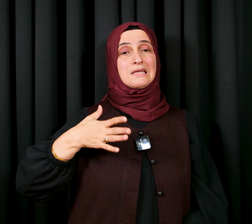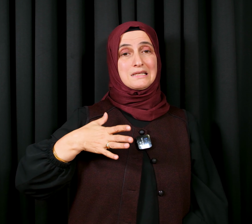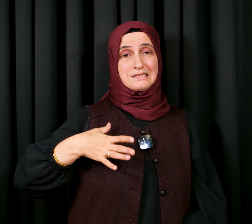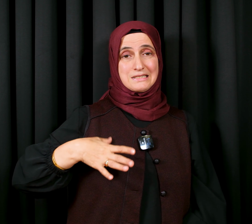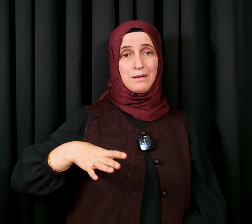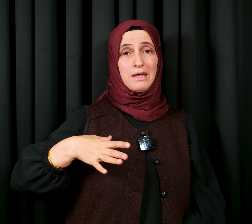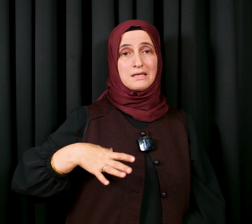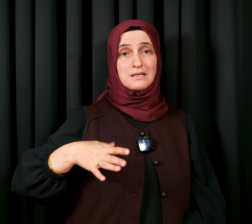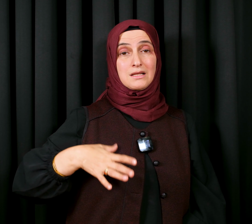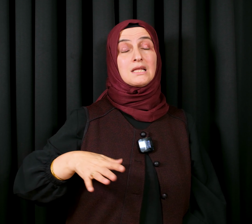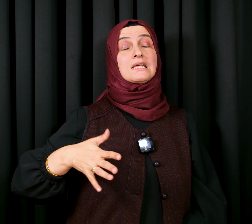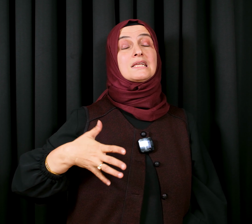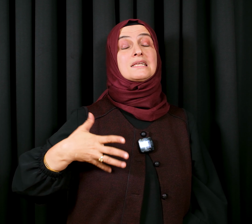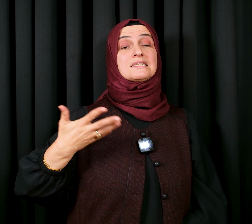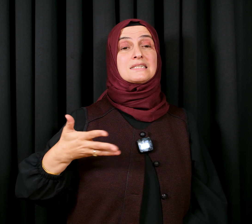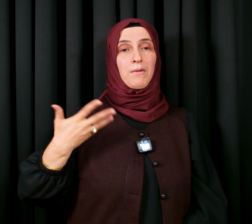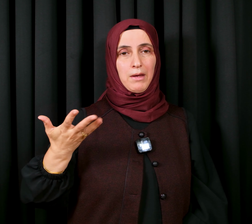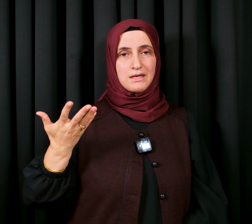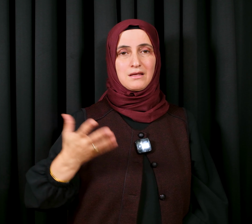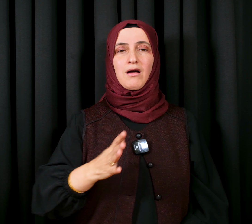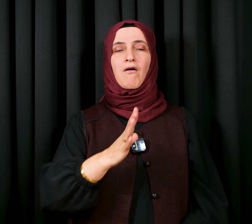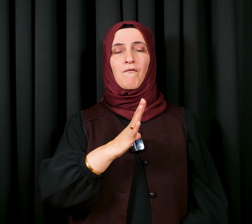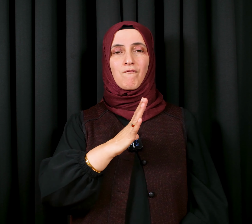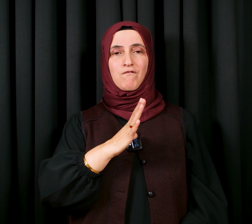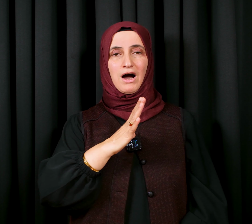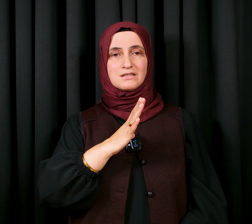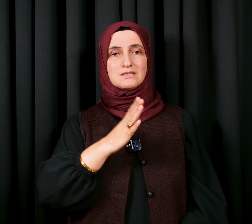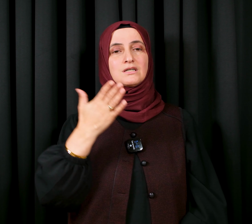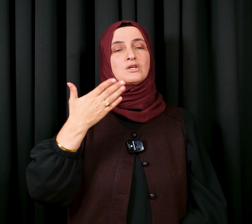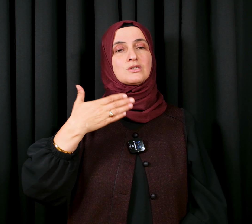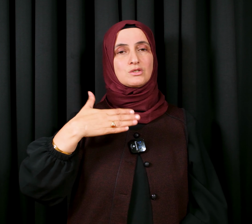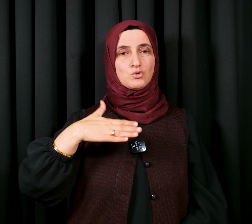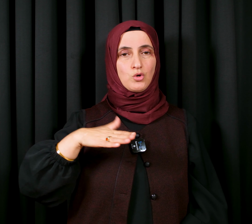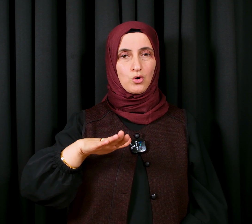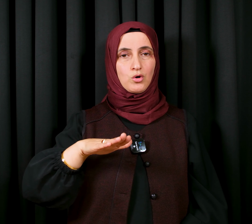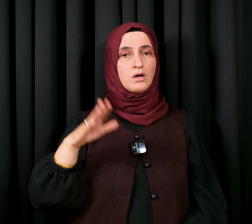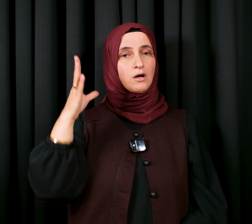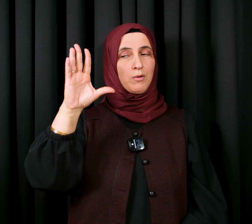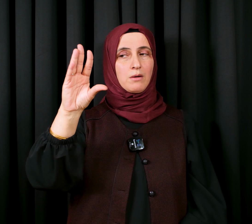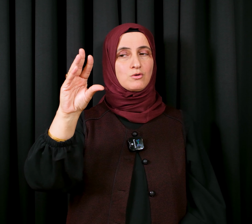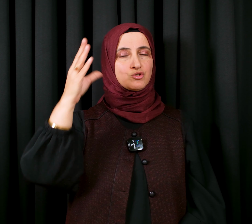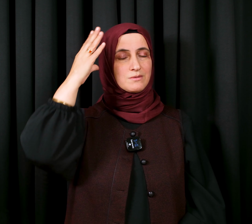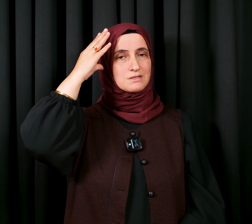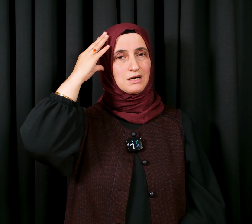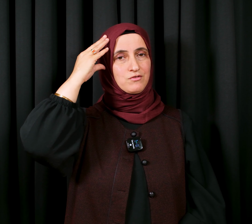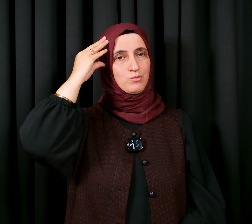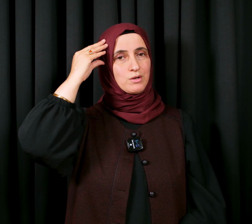İstemek. İstememek. Var. Yok. Parmak uçlarımızı hafif böyle